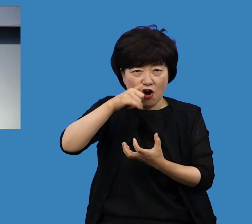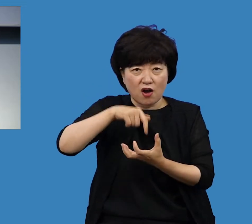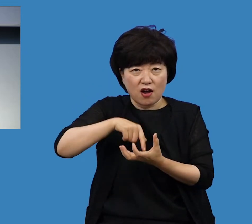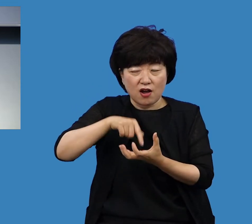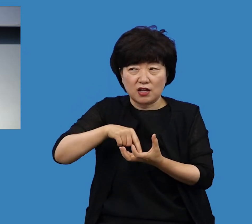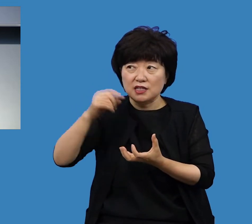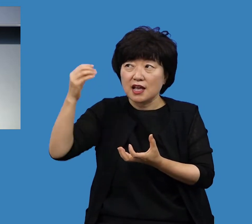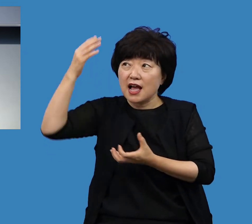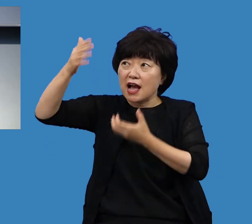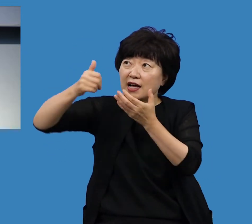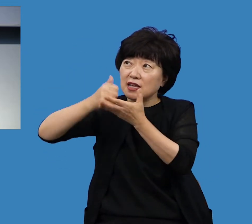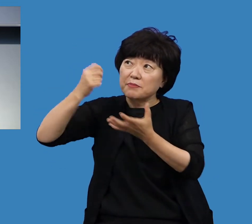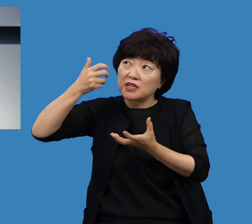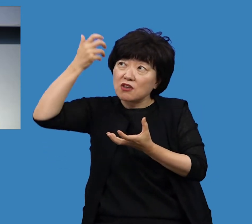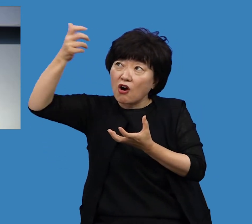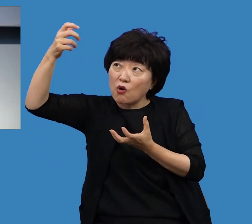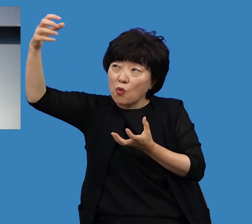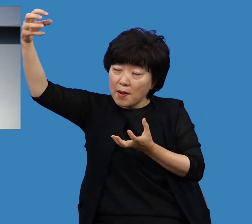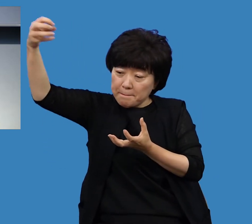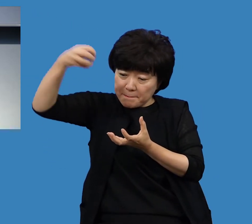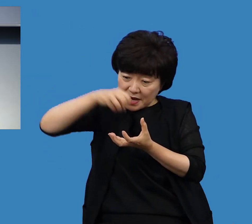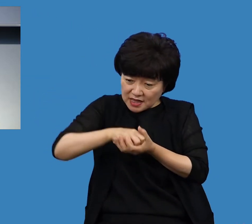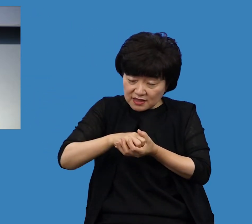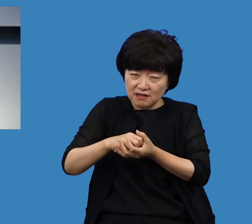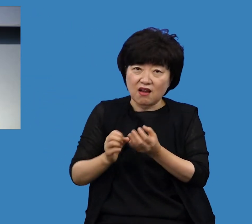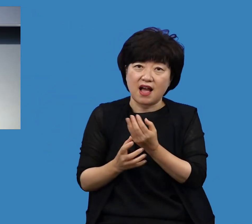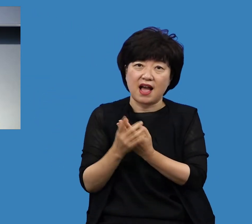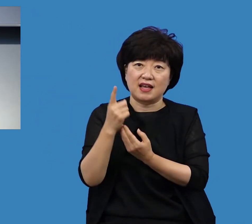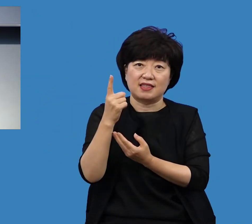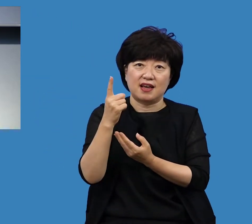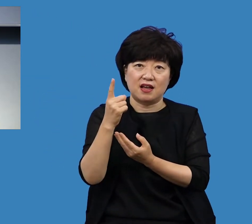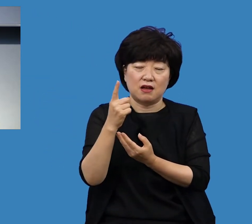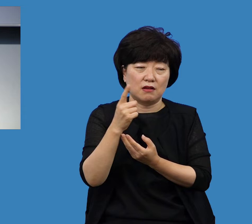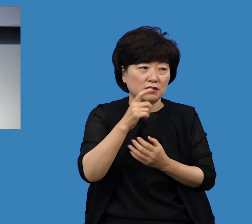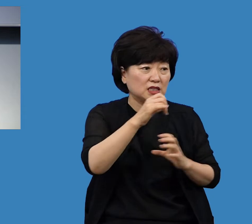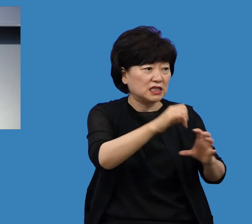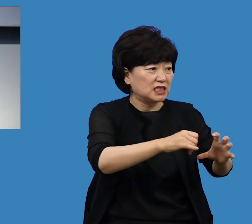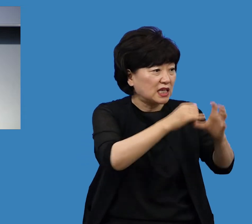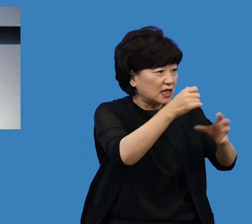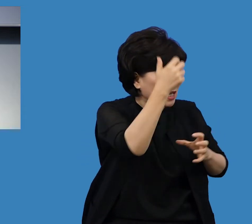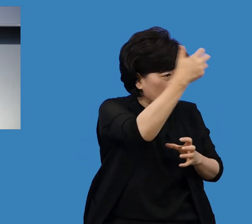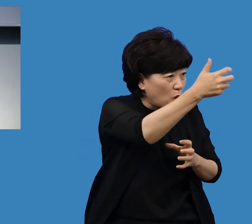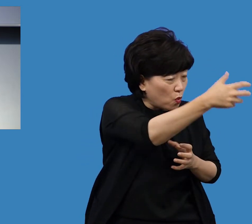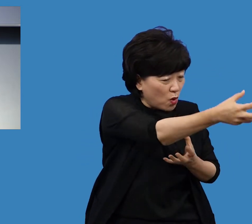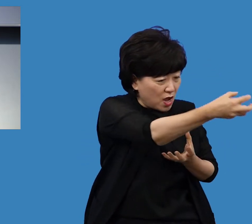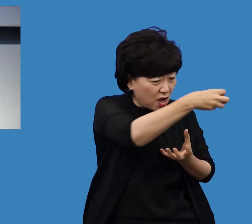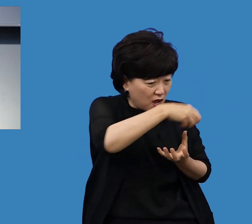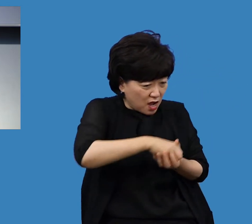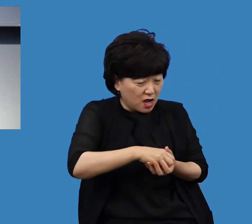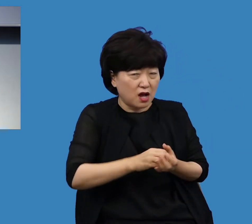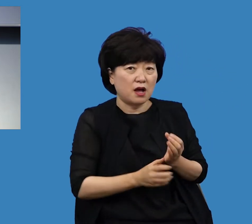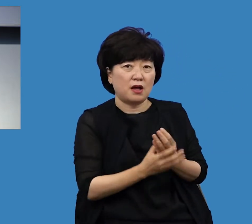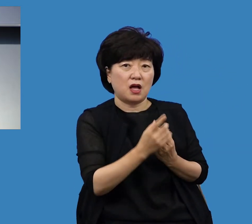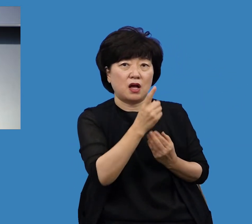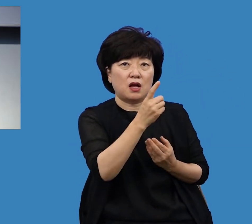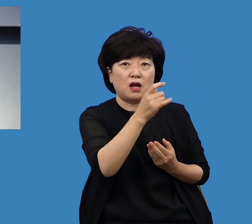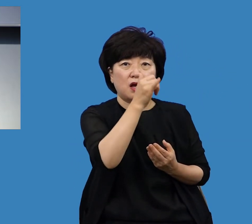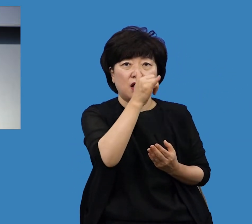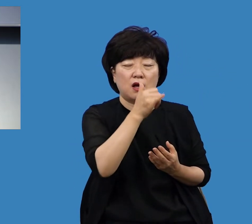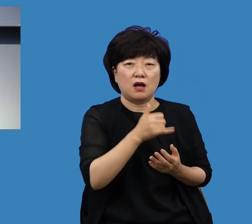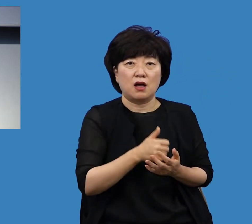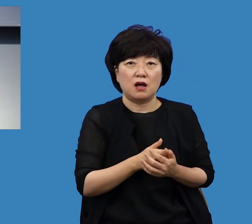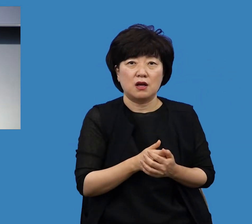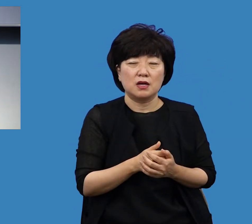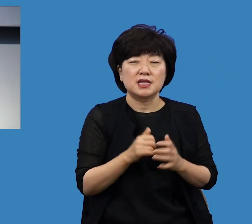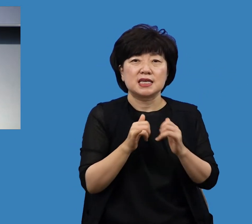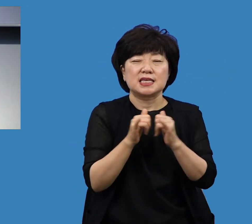하나님의 영과 우리 영이 하나 될 수도 있고 반대로 다른 세상의 영을 받아들여서 그 세상의 영과 우리 영이 하나가 될 수도 있다는 거예요.